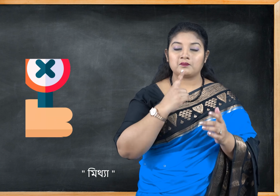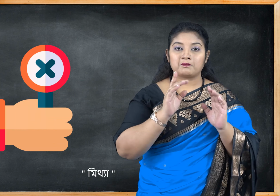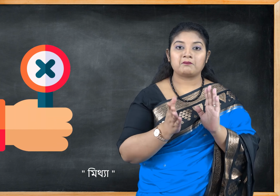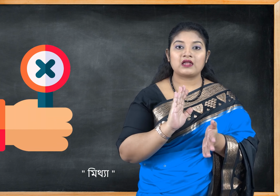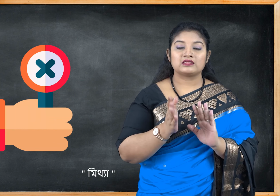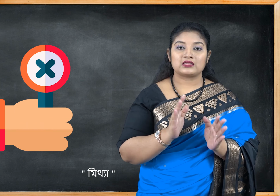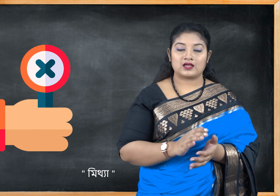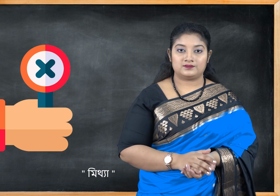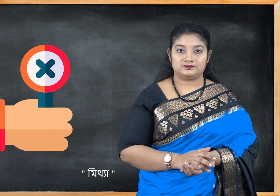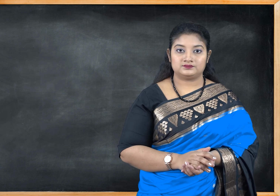মিথ্যা,